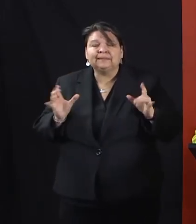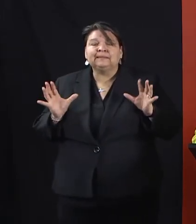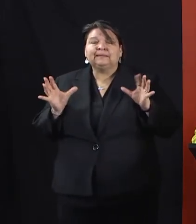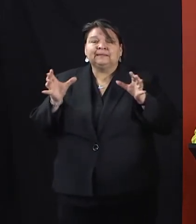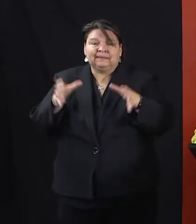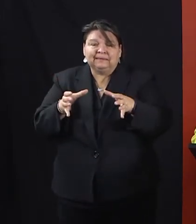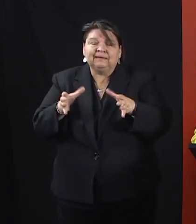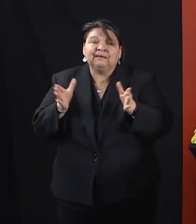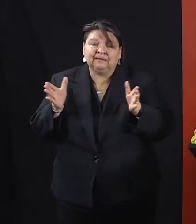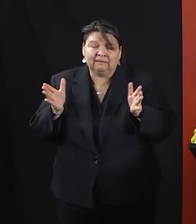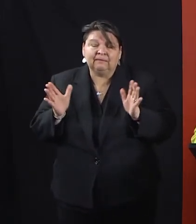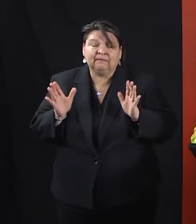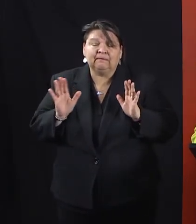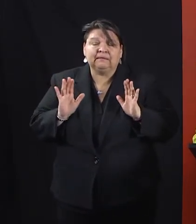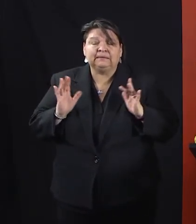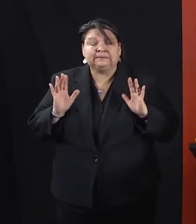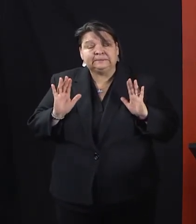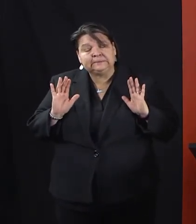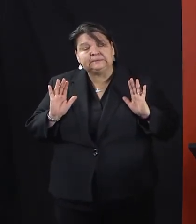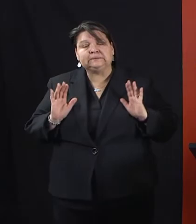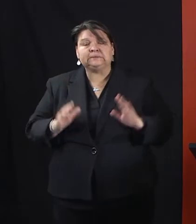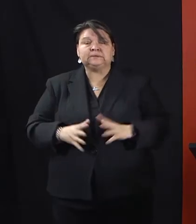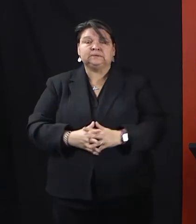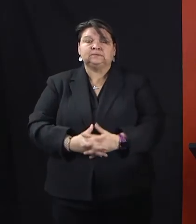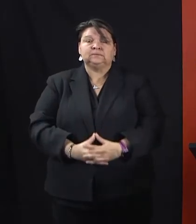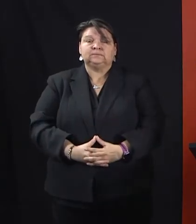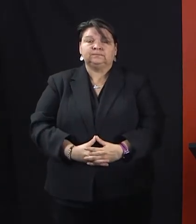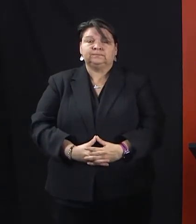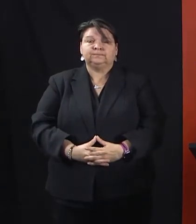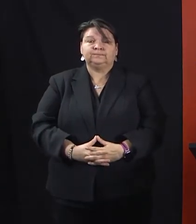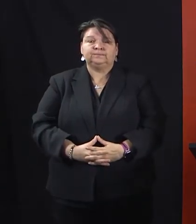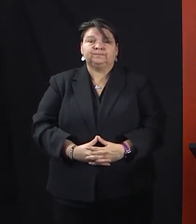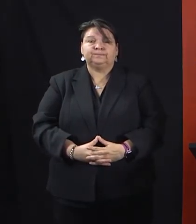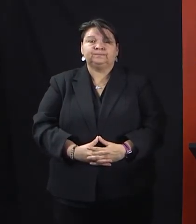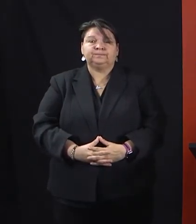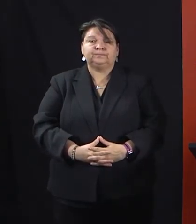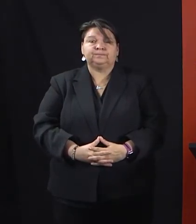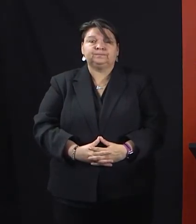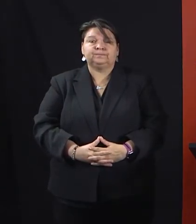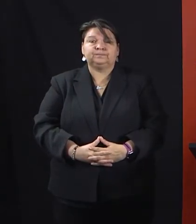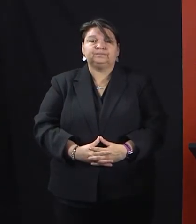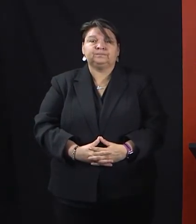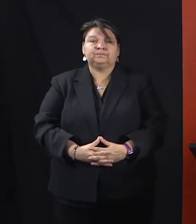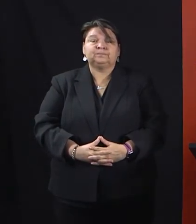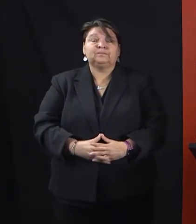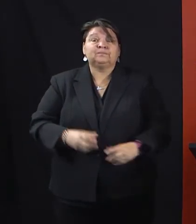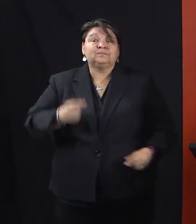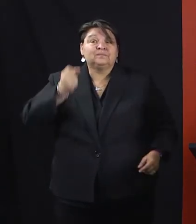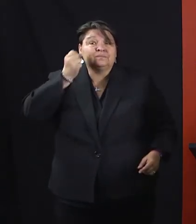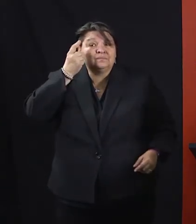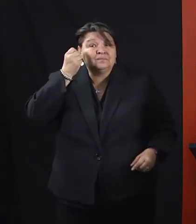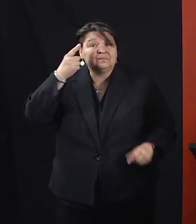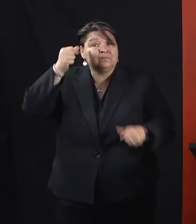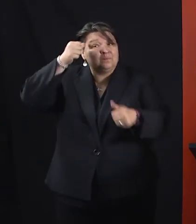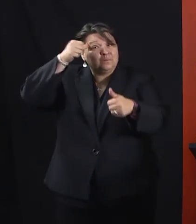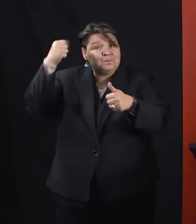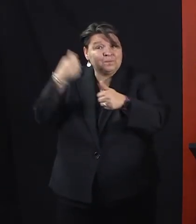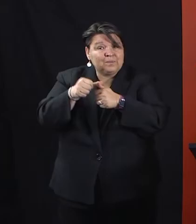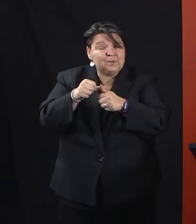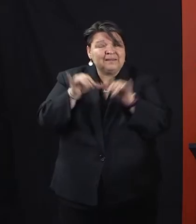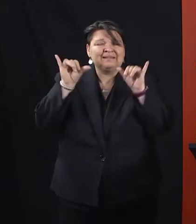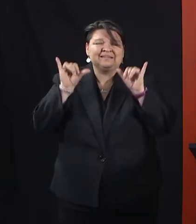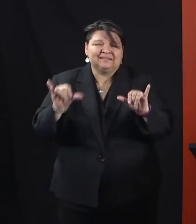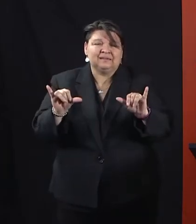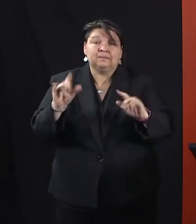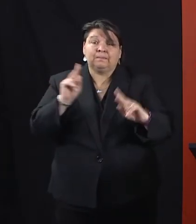ahí enlistan los servicios religiosos conducidos en las iglesias, en las congregaciones y en estos lugares